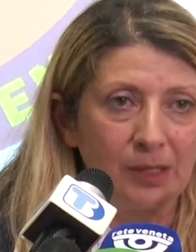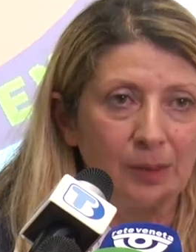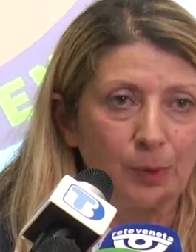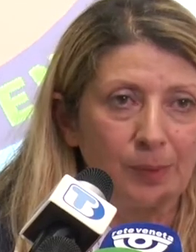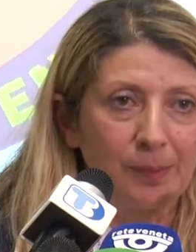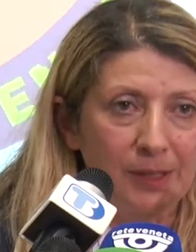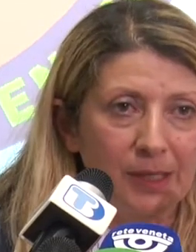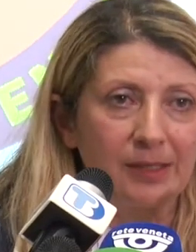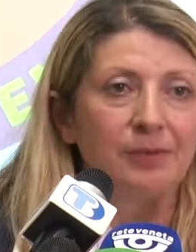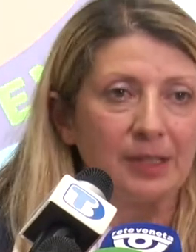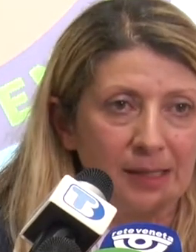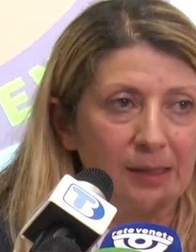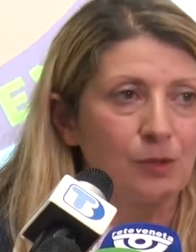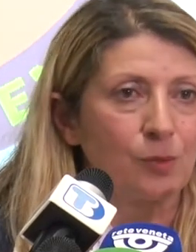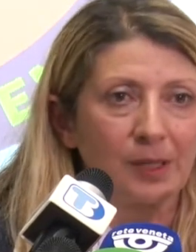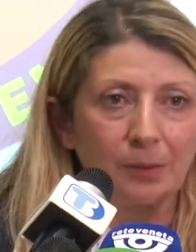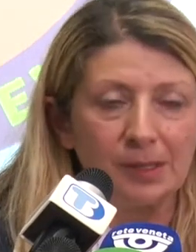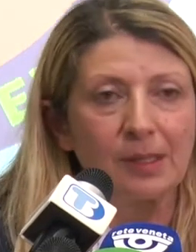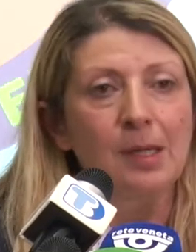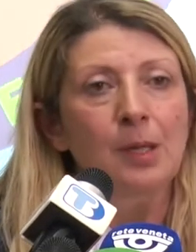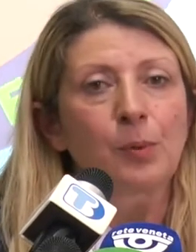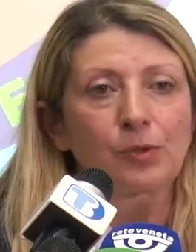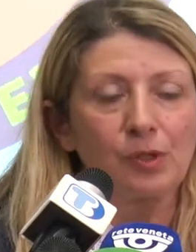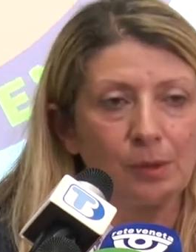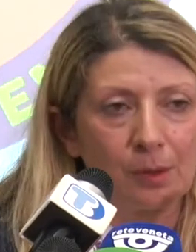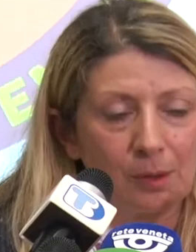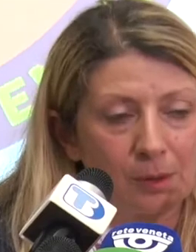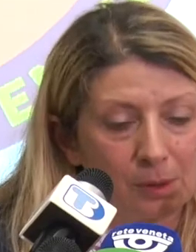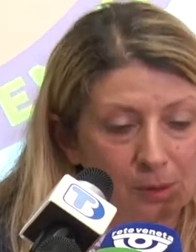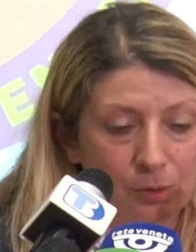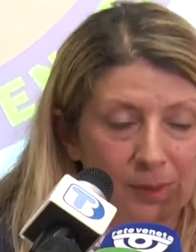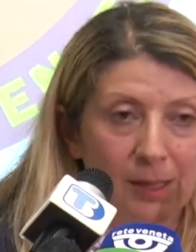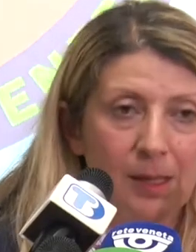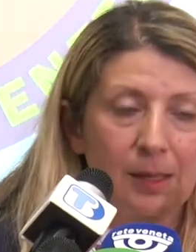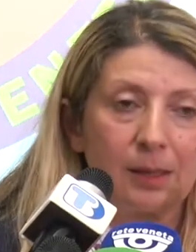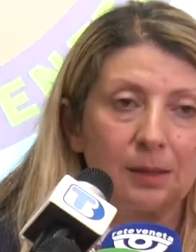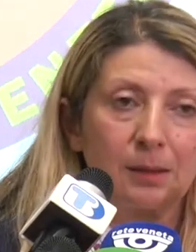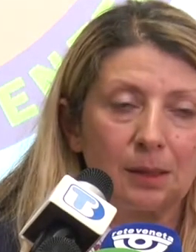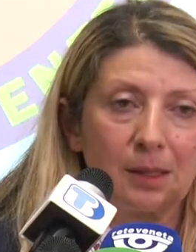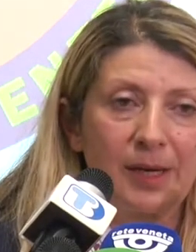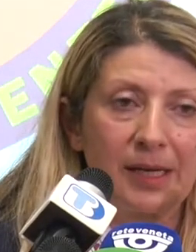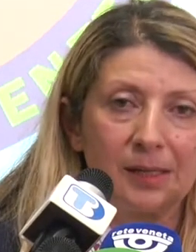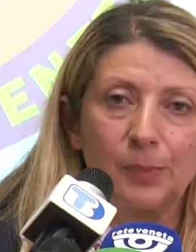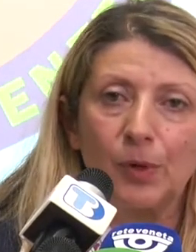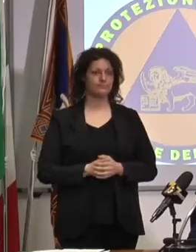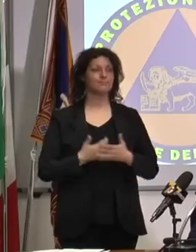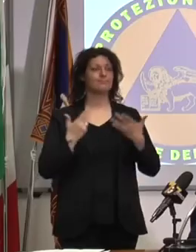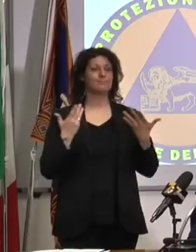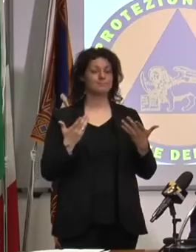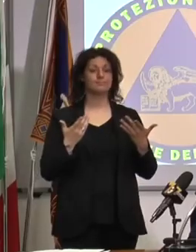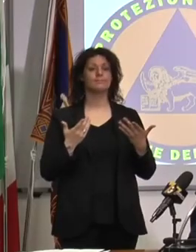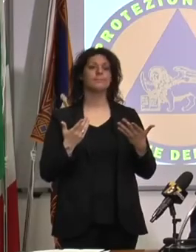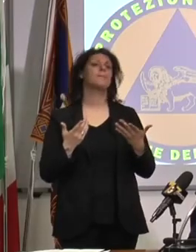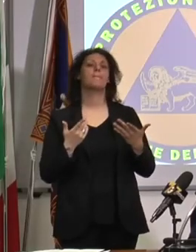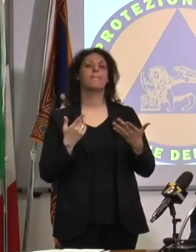proprie mani quelle dei Il suo piano tamponi è una baggianata. Non è vero che gli è stata respinta la proposta di fare tamponi ai